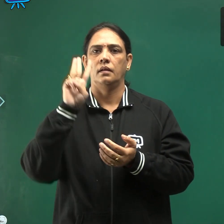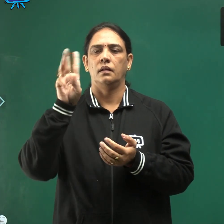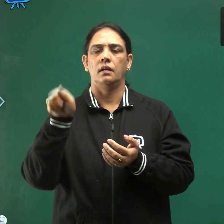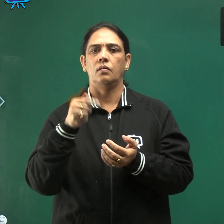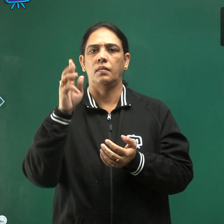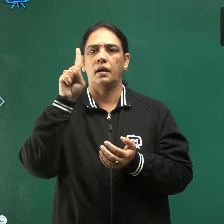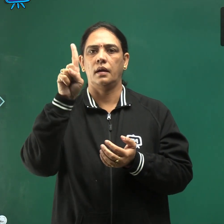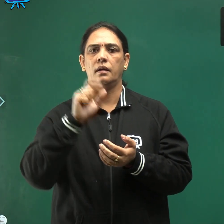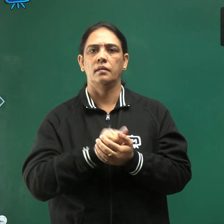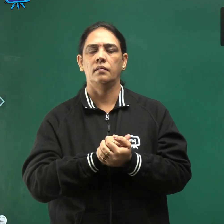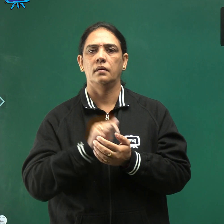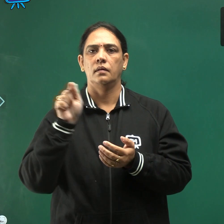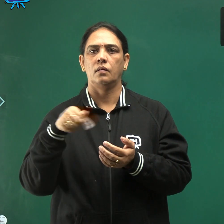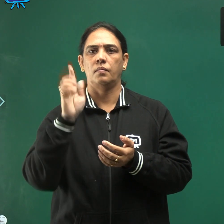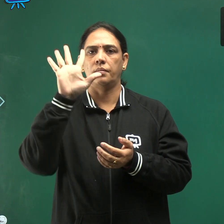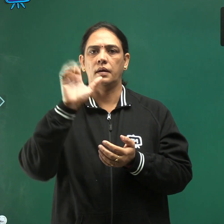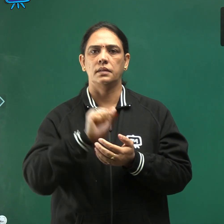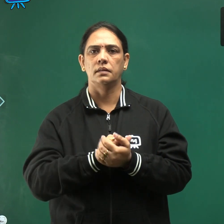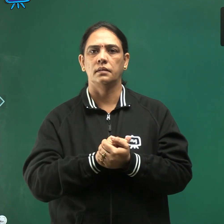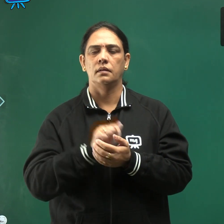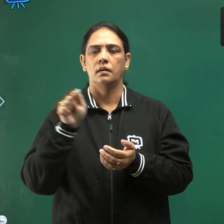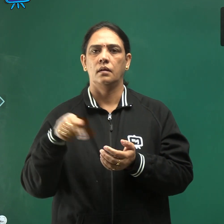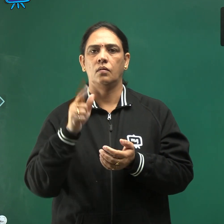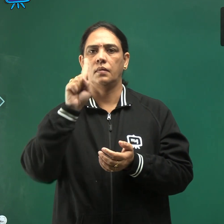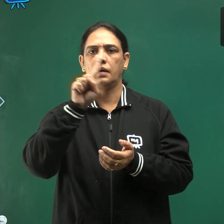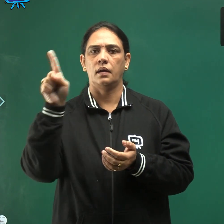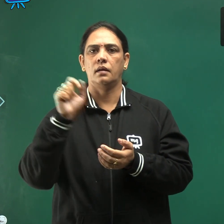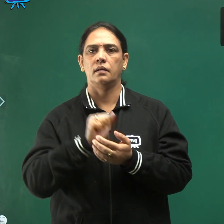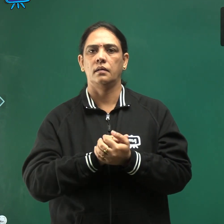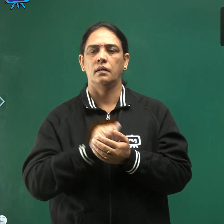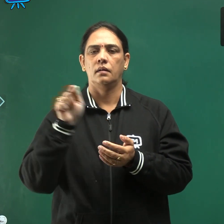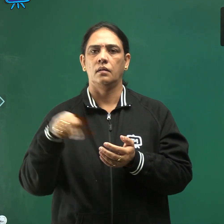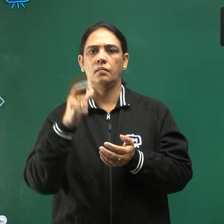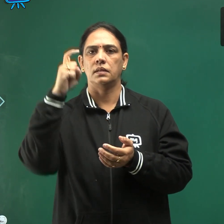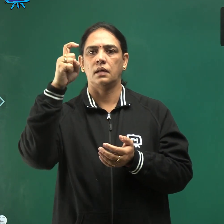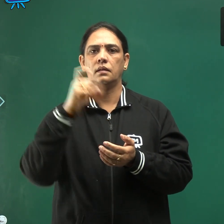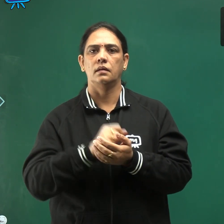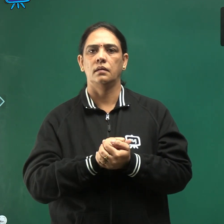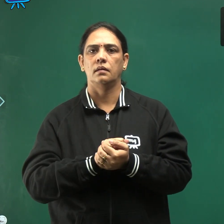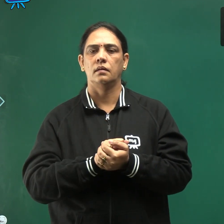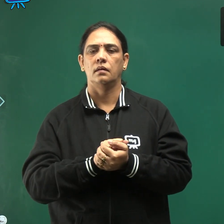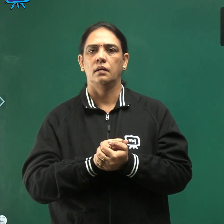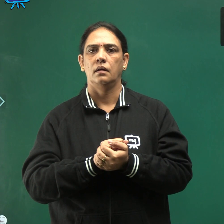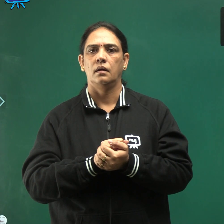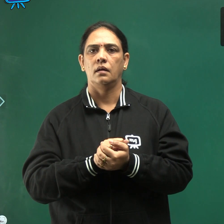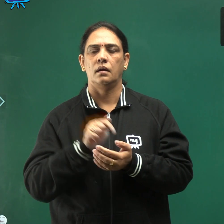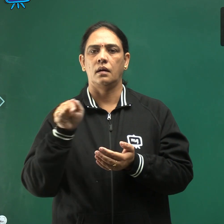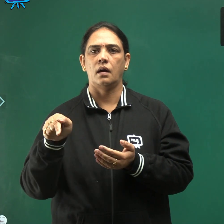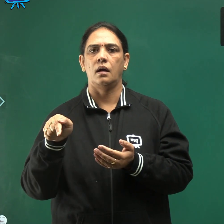1, 5, 11, 7 का